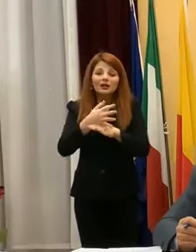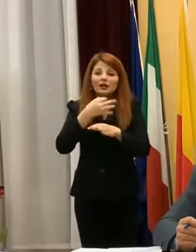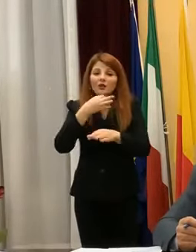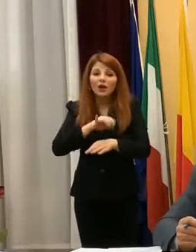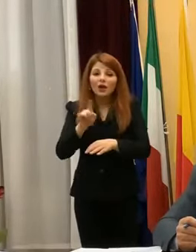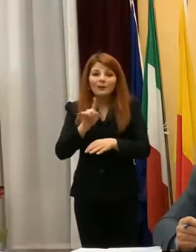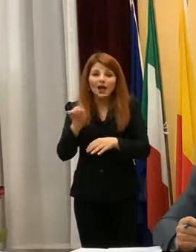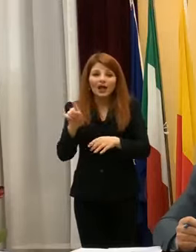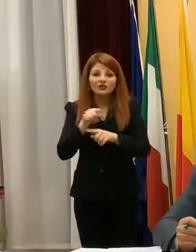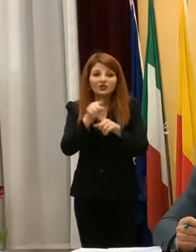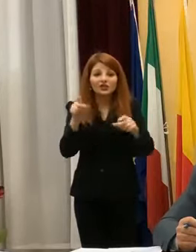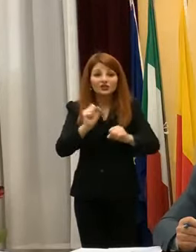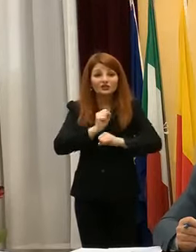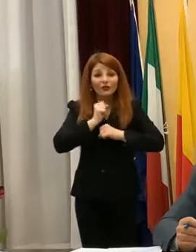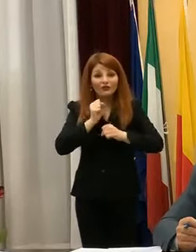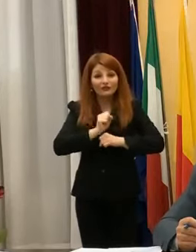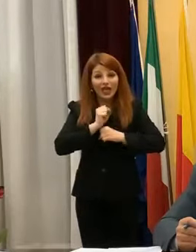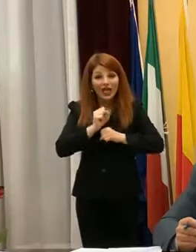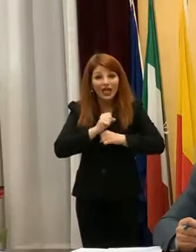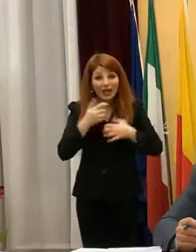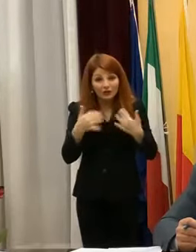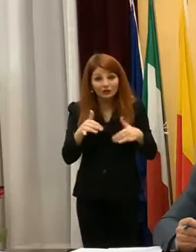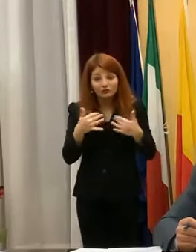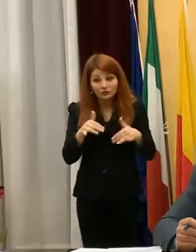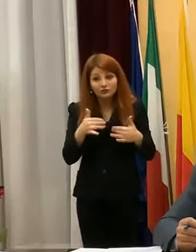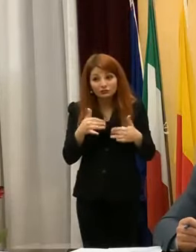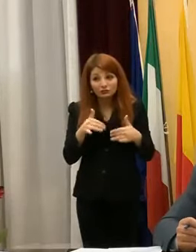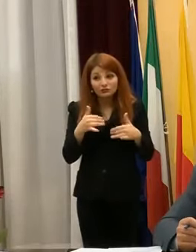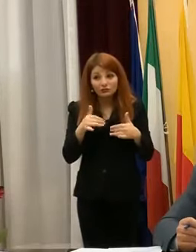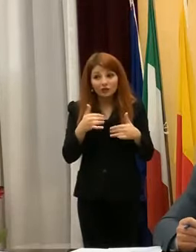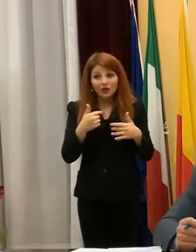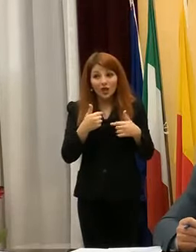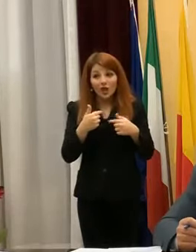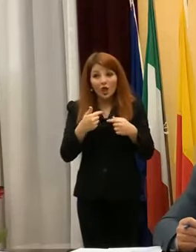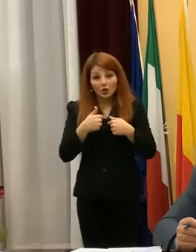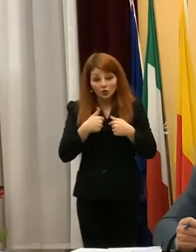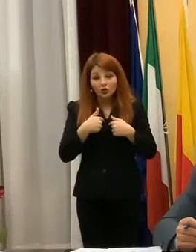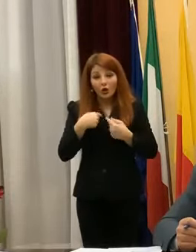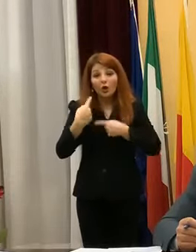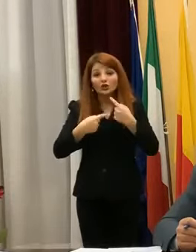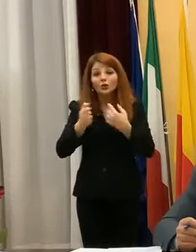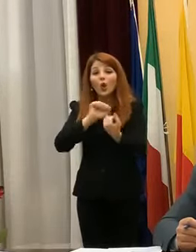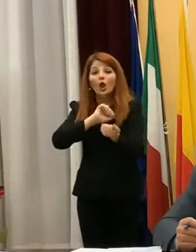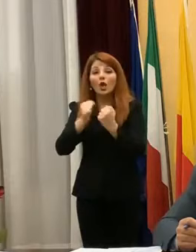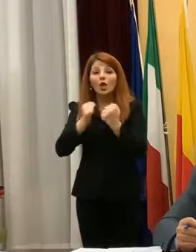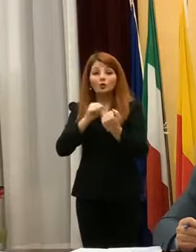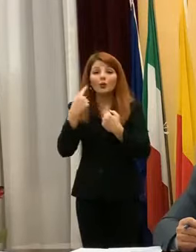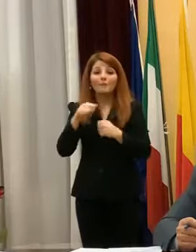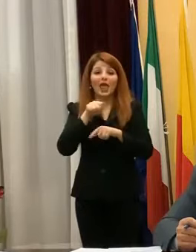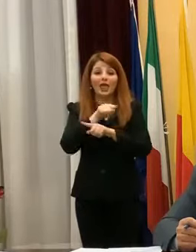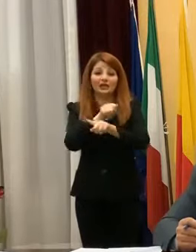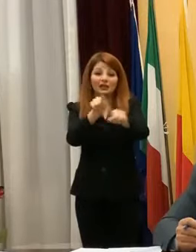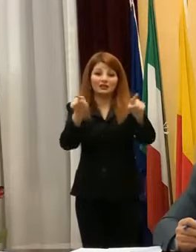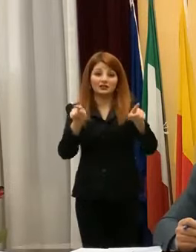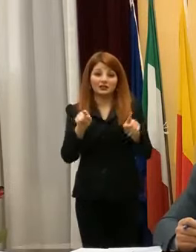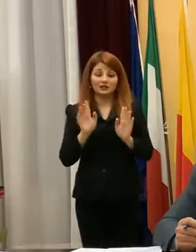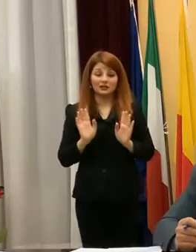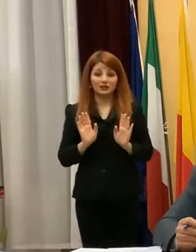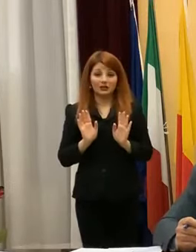loro che semplicemente dedico questo provvedimento, che è